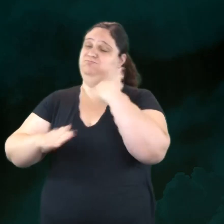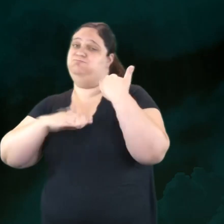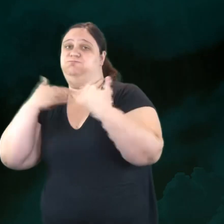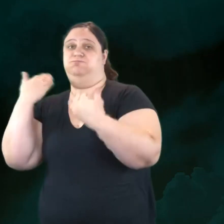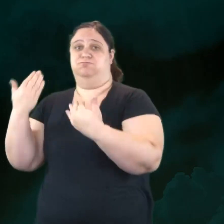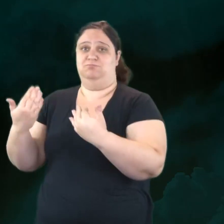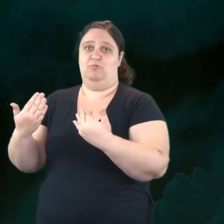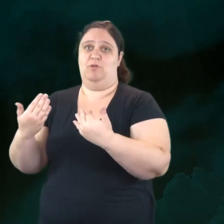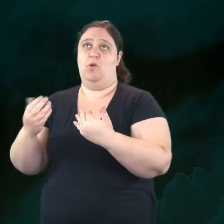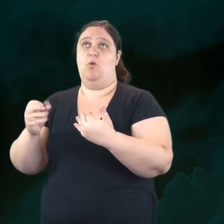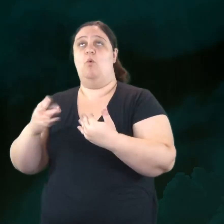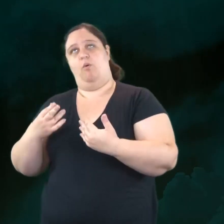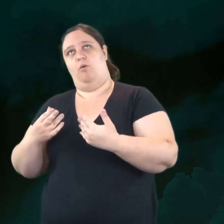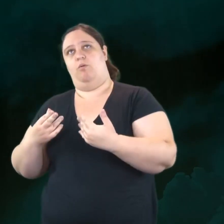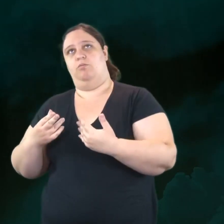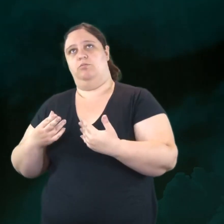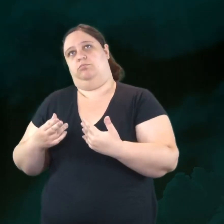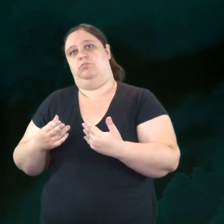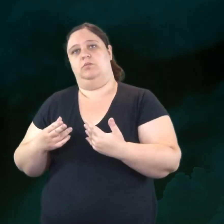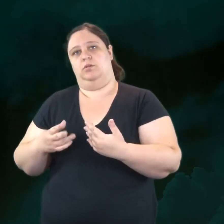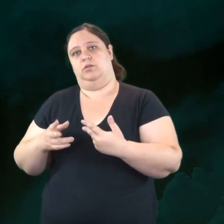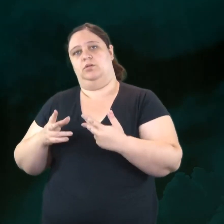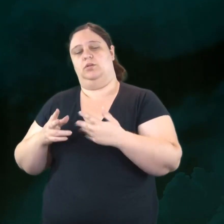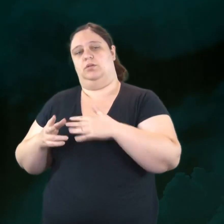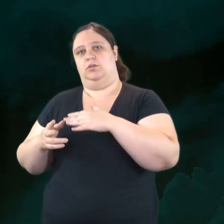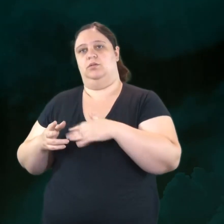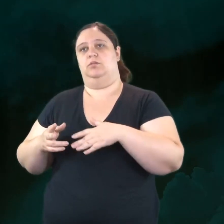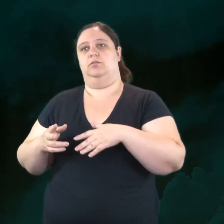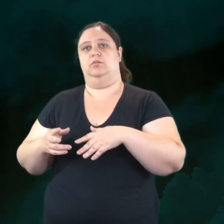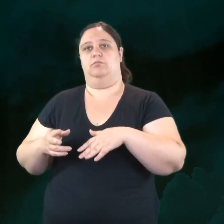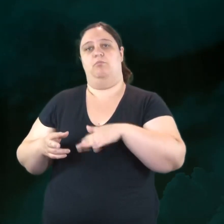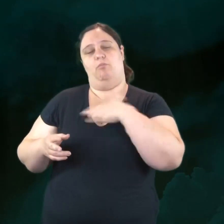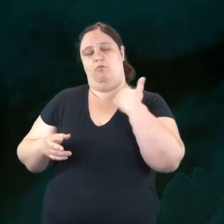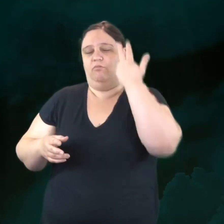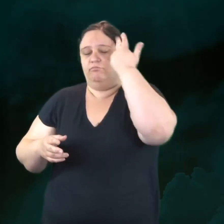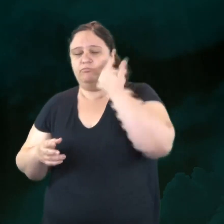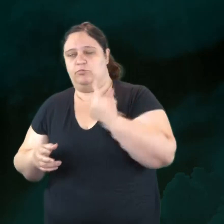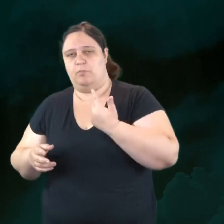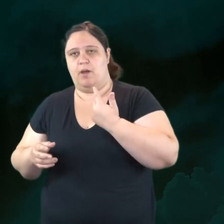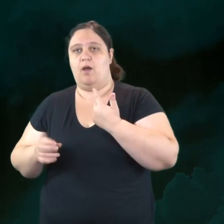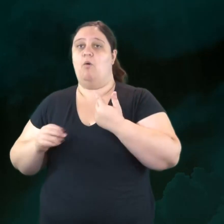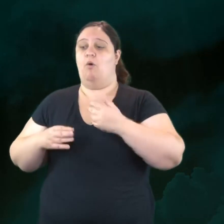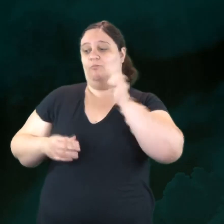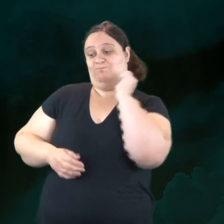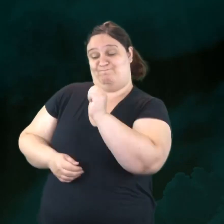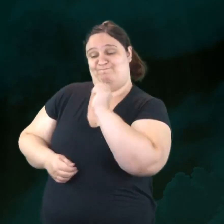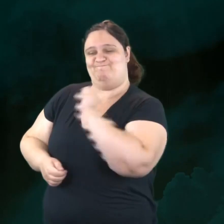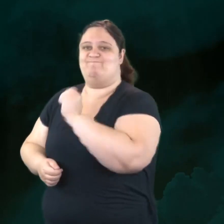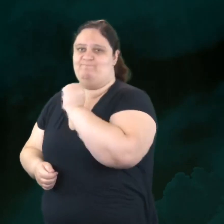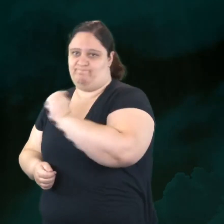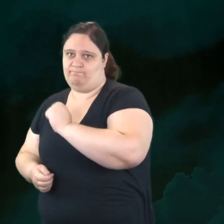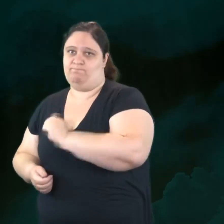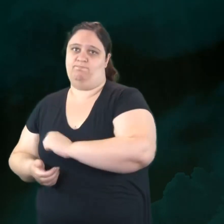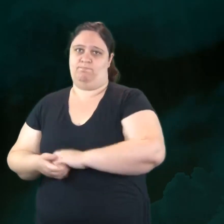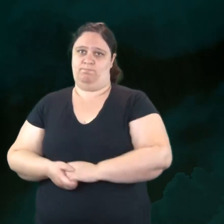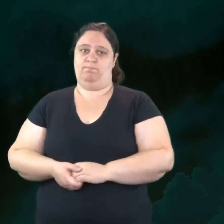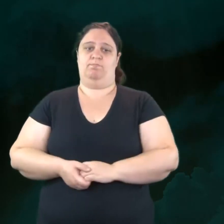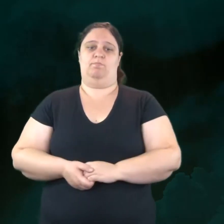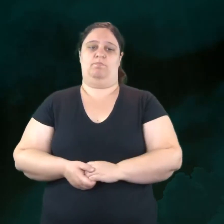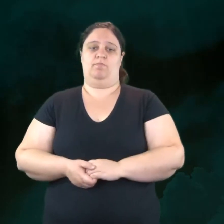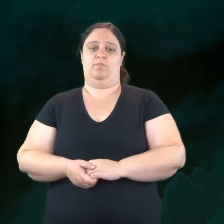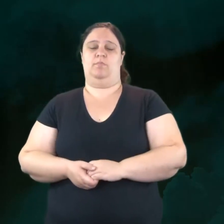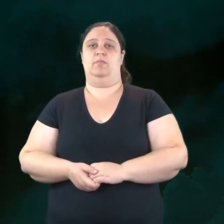os santos que dormiram no Senhor, né, nesse ponto, que morreram, né, nesse período. Já que Paulo está